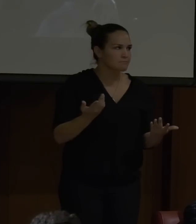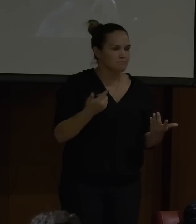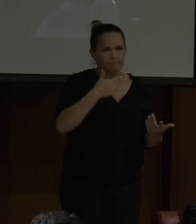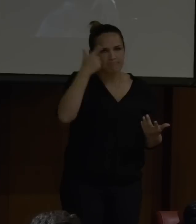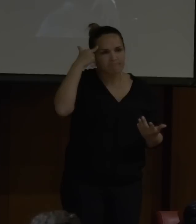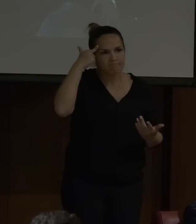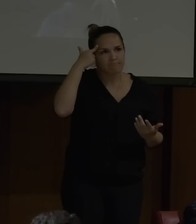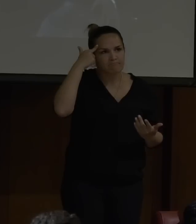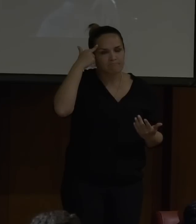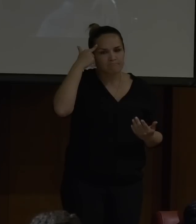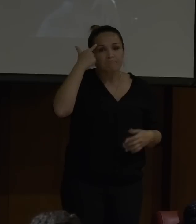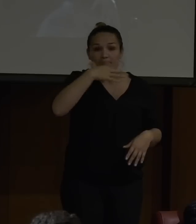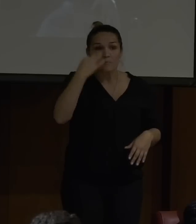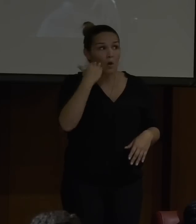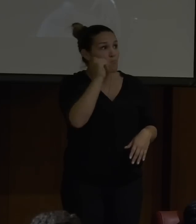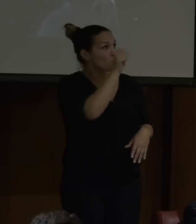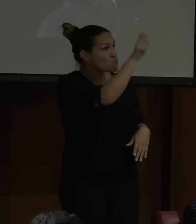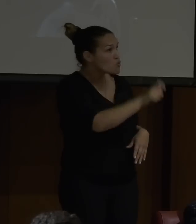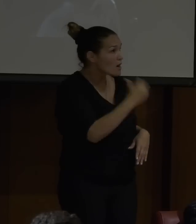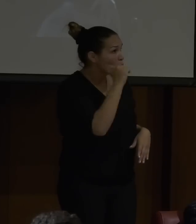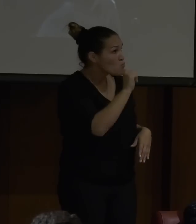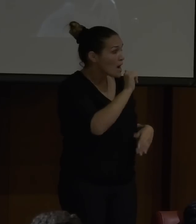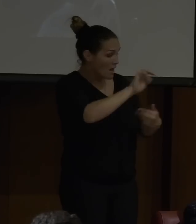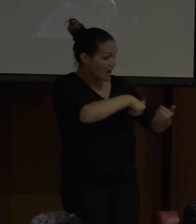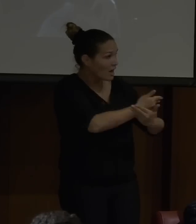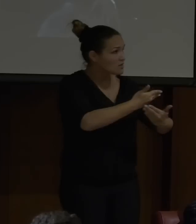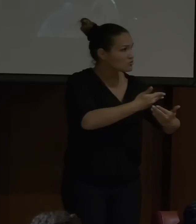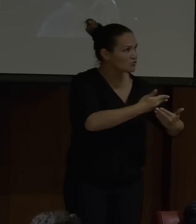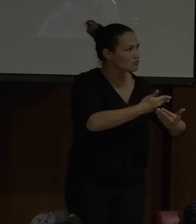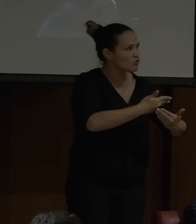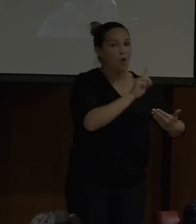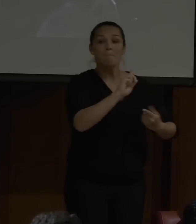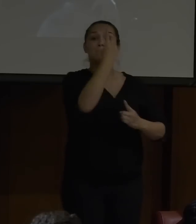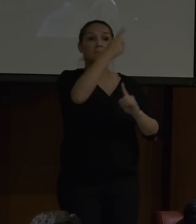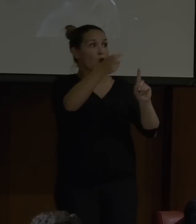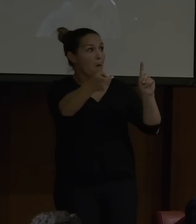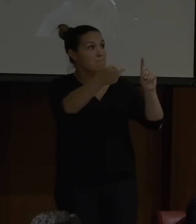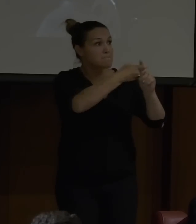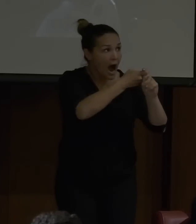definitivamente a una mujer no se le puede componer una canción antes de conquistarla.